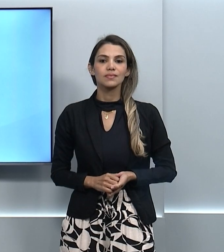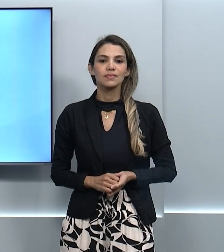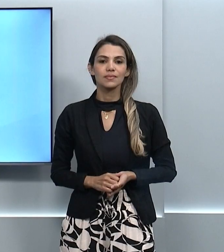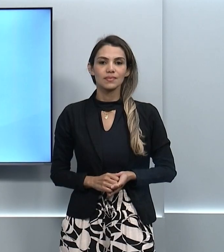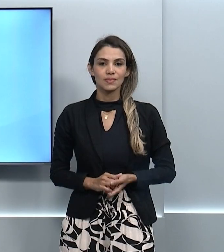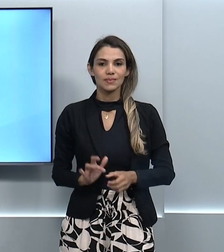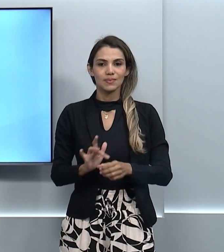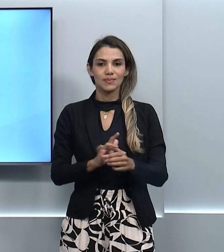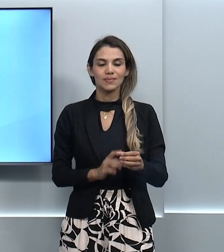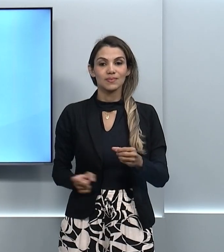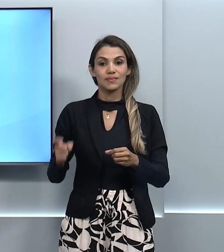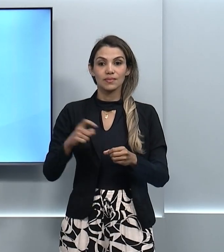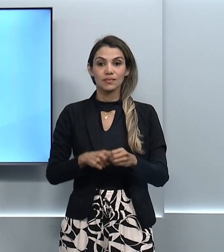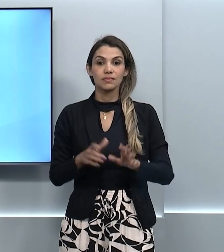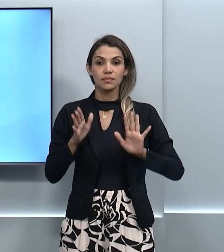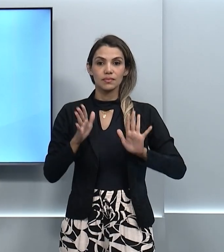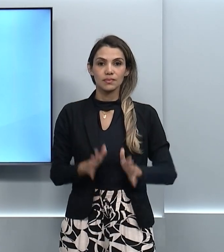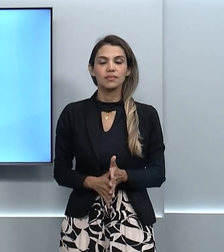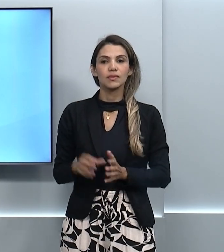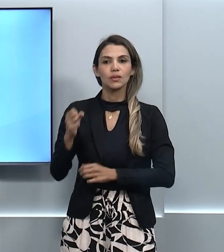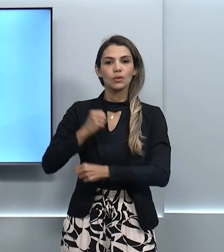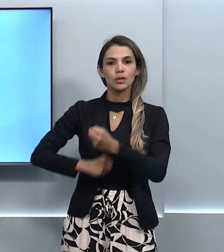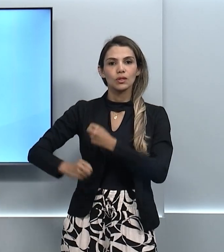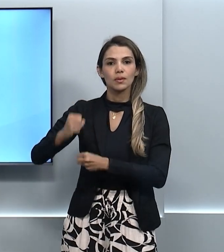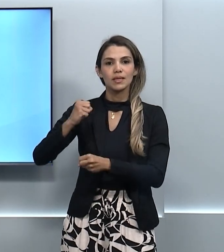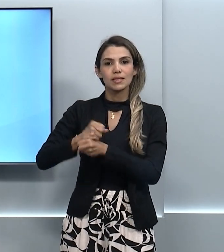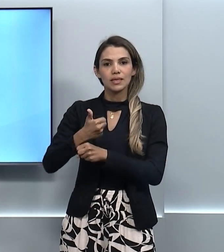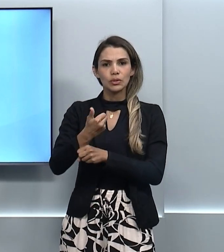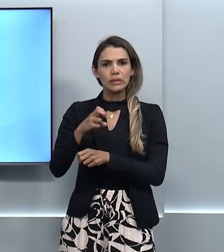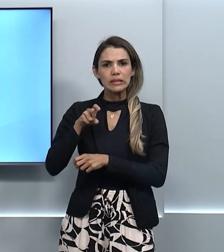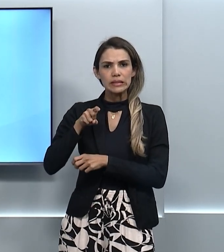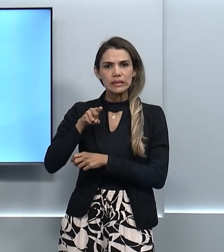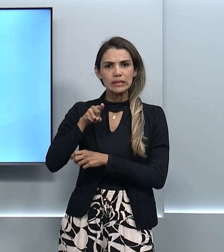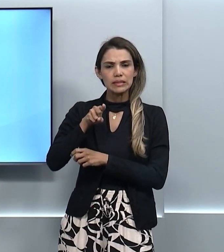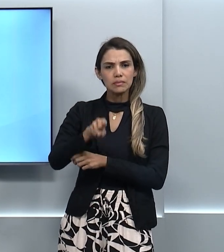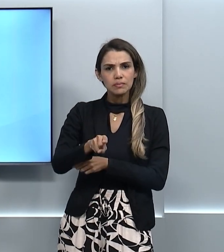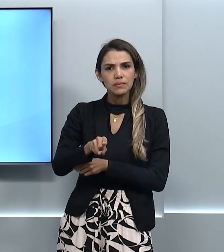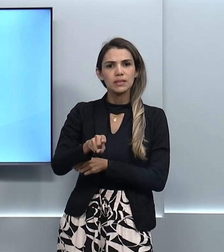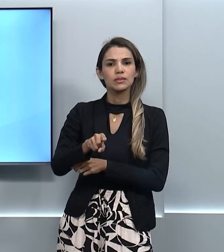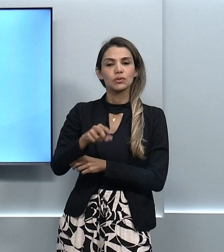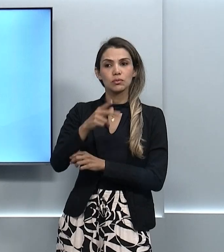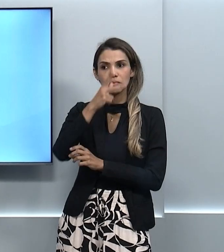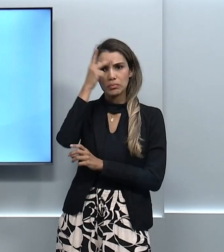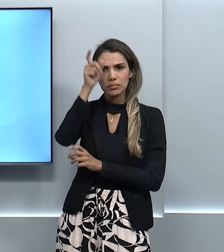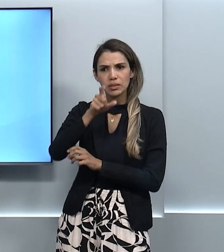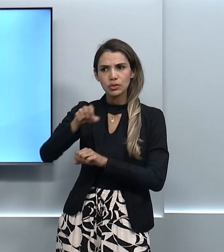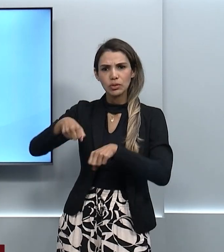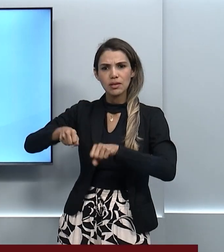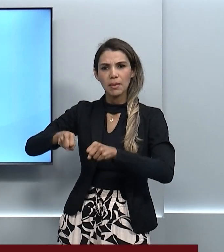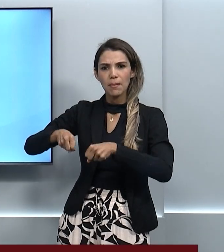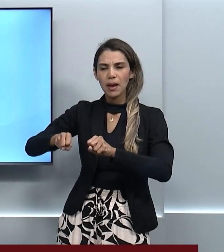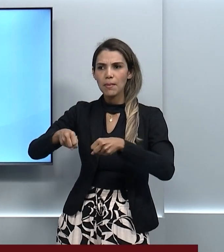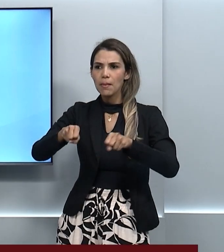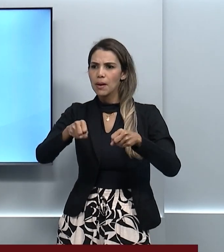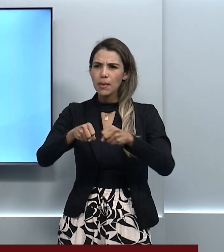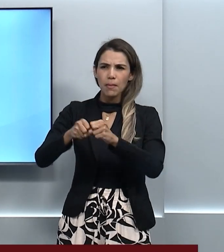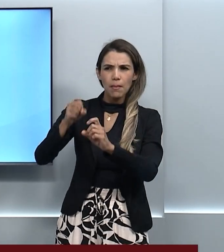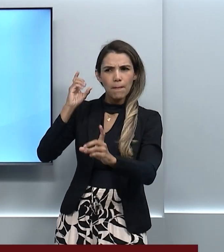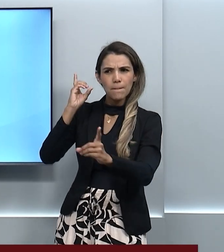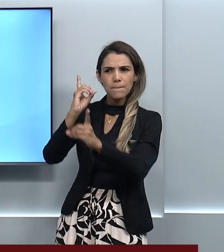Estamos de volta. No ano passado, mais de 15 mil motociclistas foram flagrados circulando